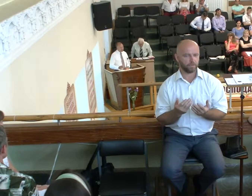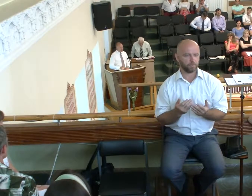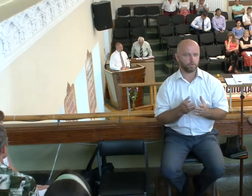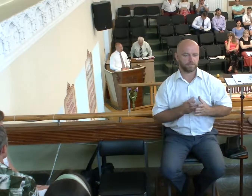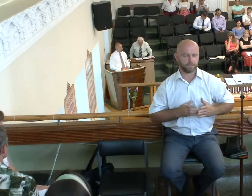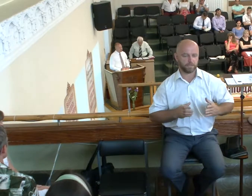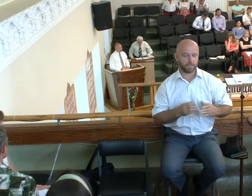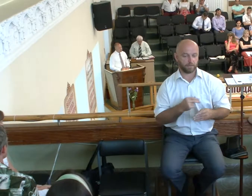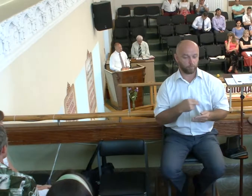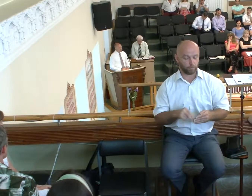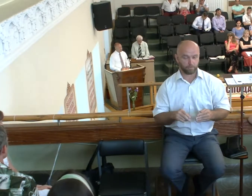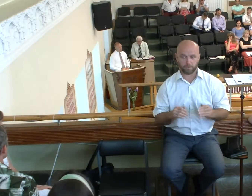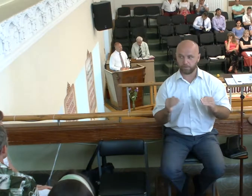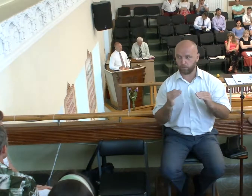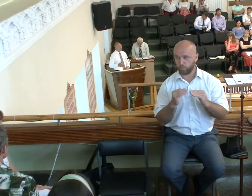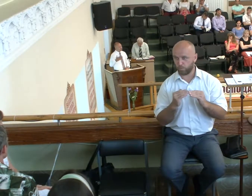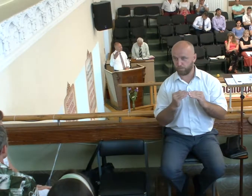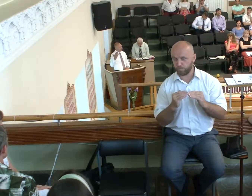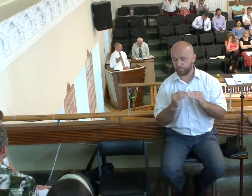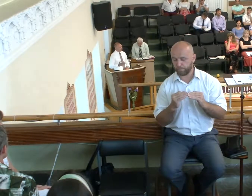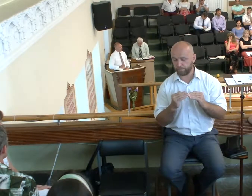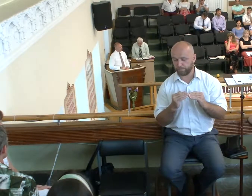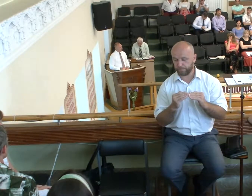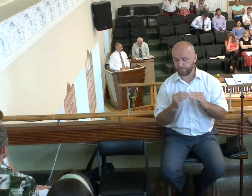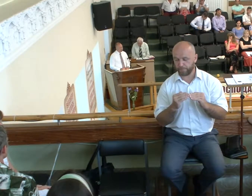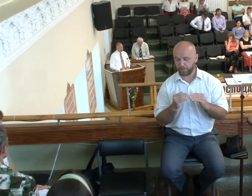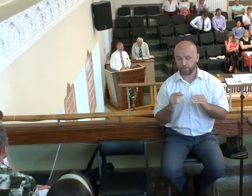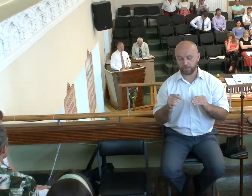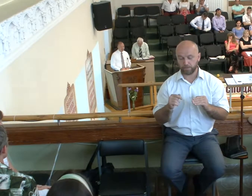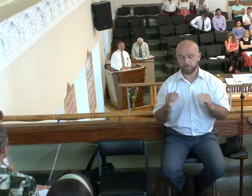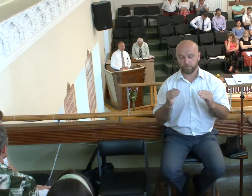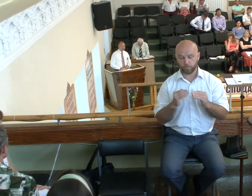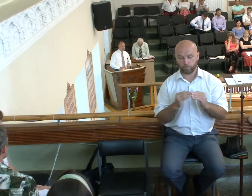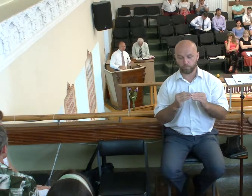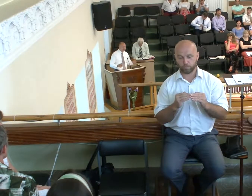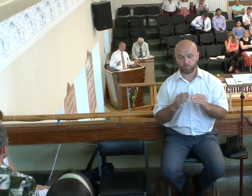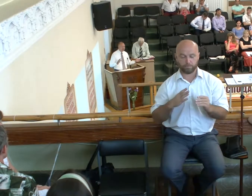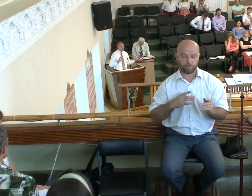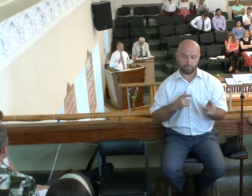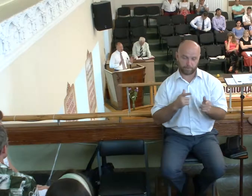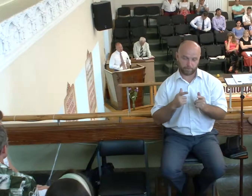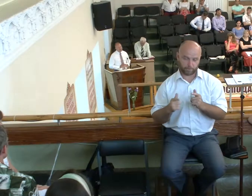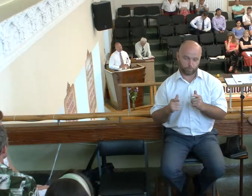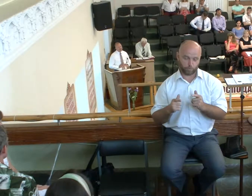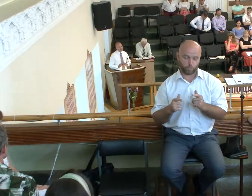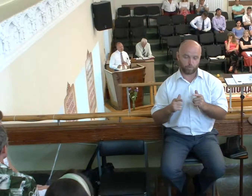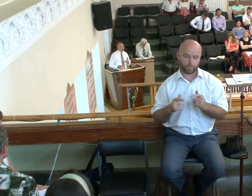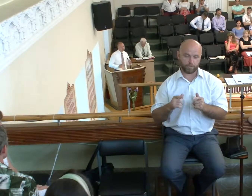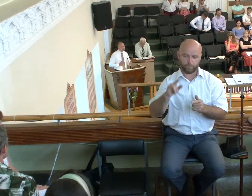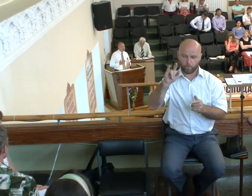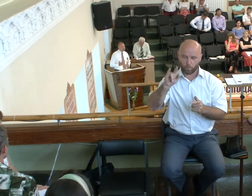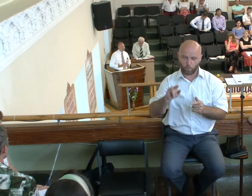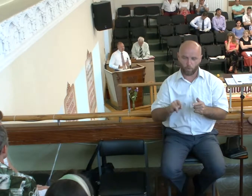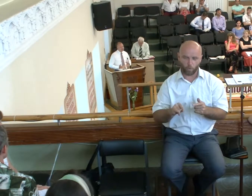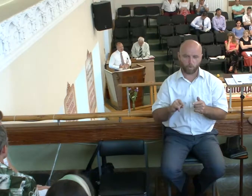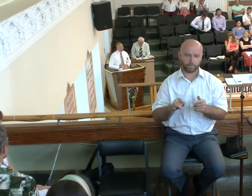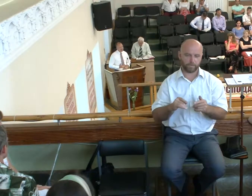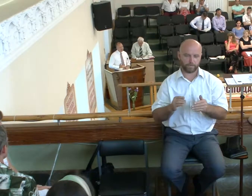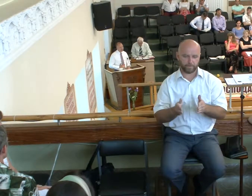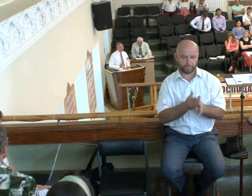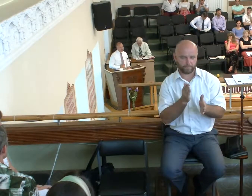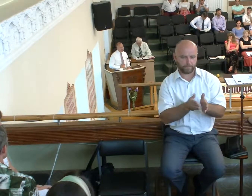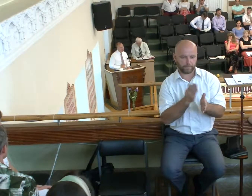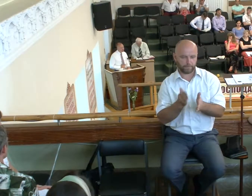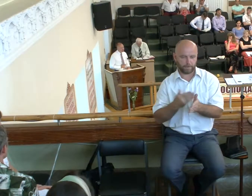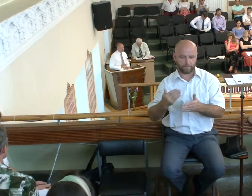церковь купила дом. Уже этот дом был поштукатурен. Частично там окна стояли, уже занимались